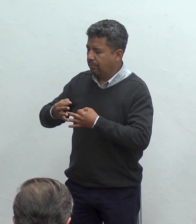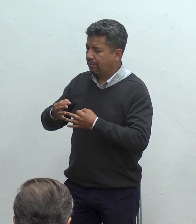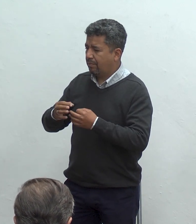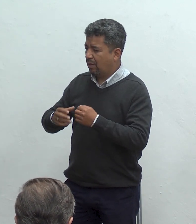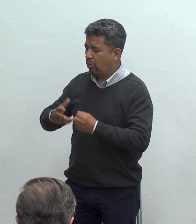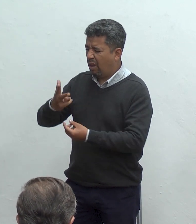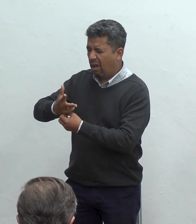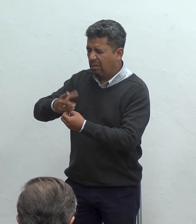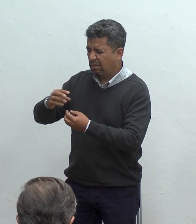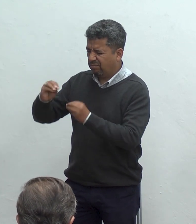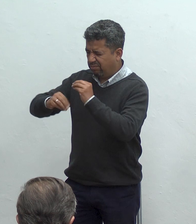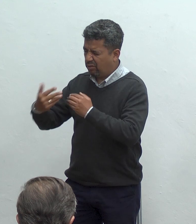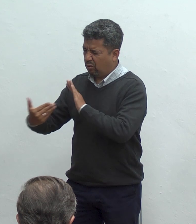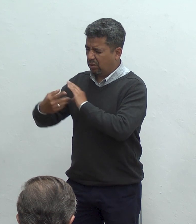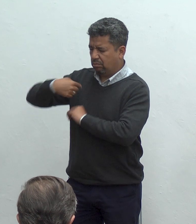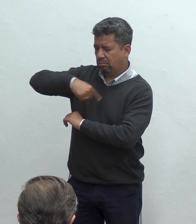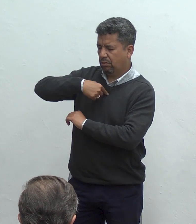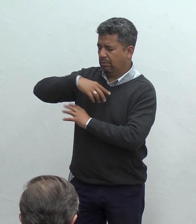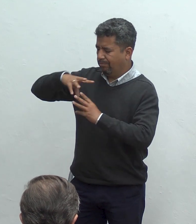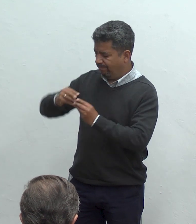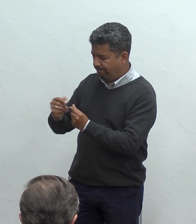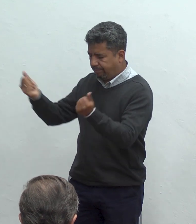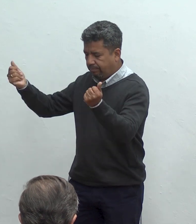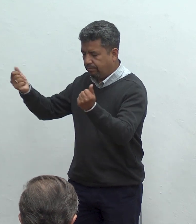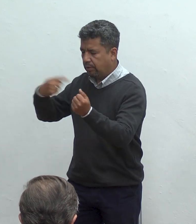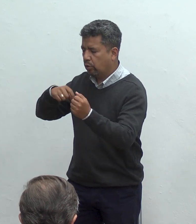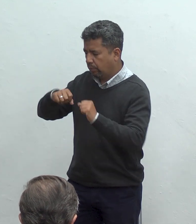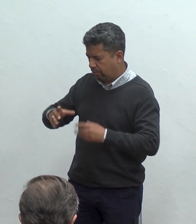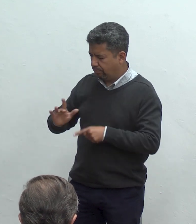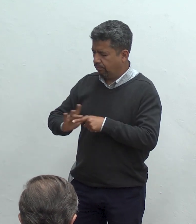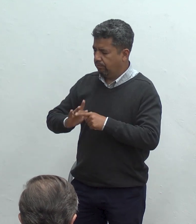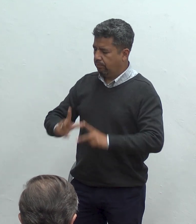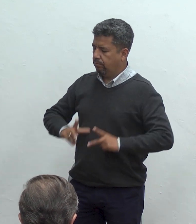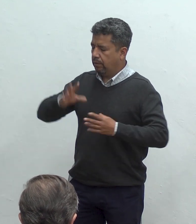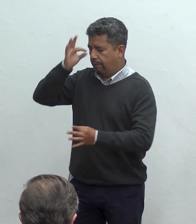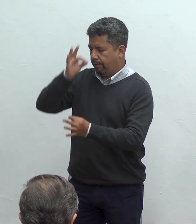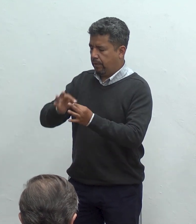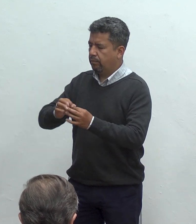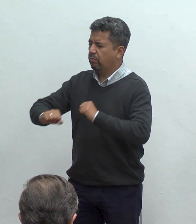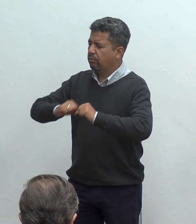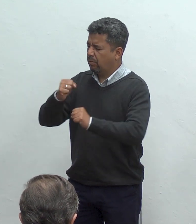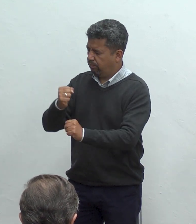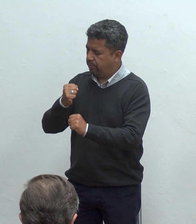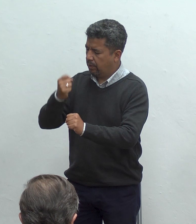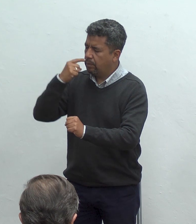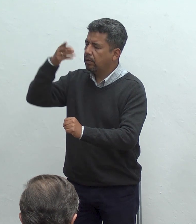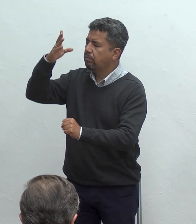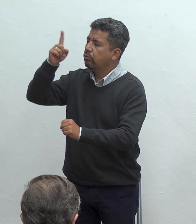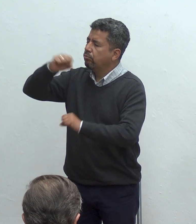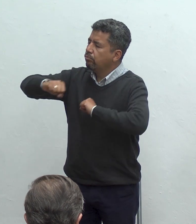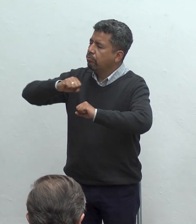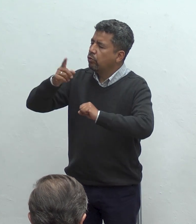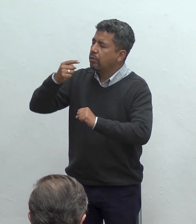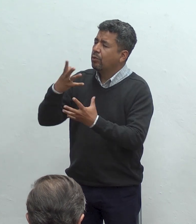toda arma forjada contra nosotros para que no lleguemos, Señor, a vivir la vida de fe. Obra con poder, Padre. Esa es tu obra